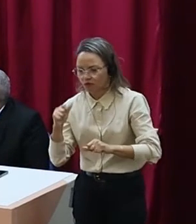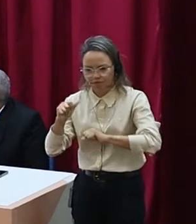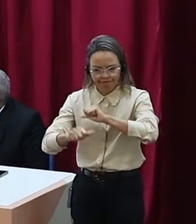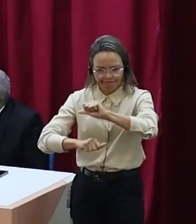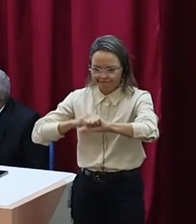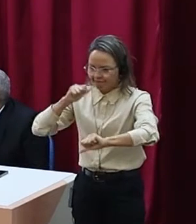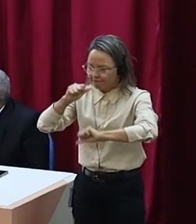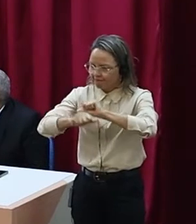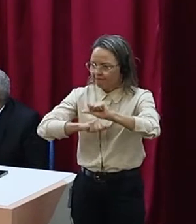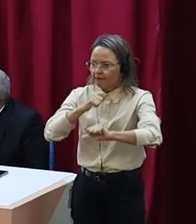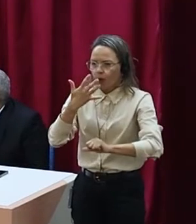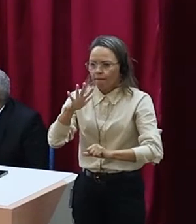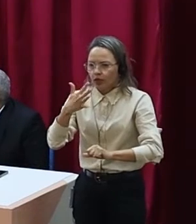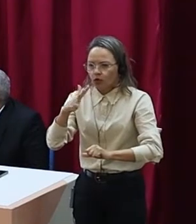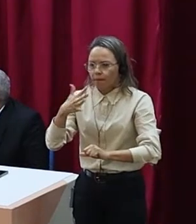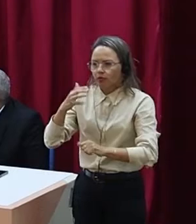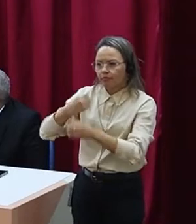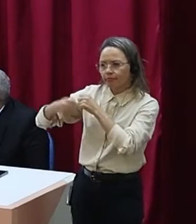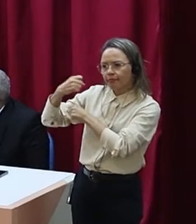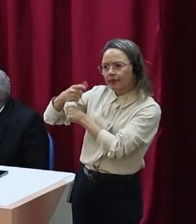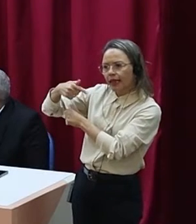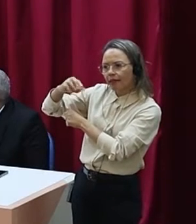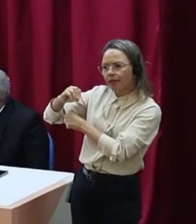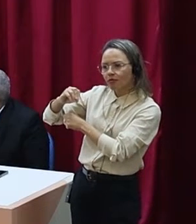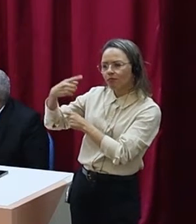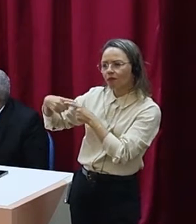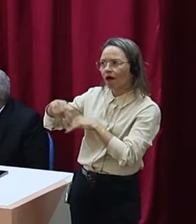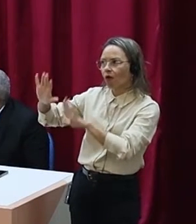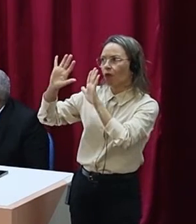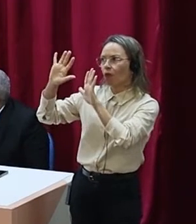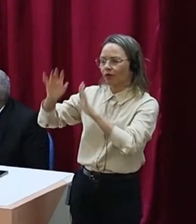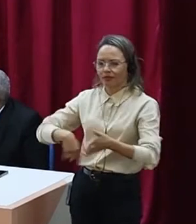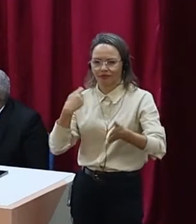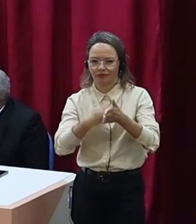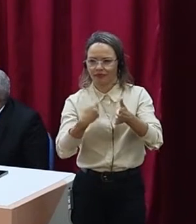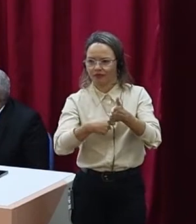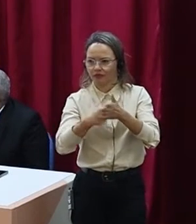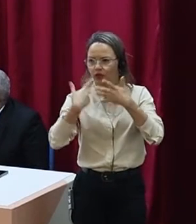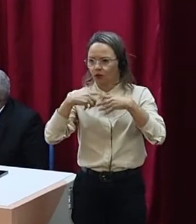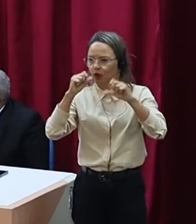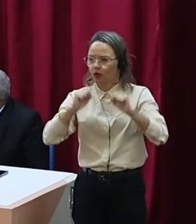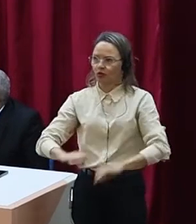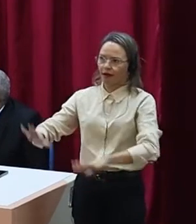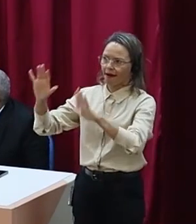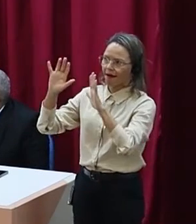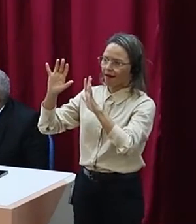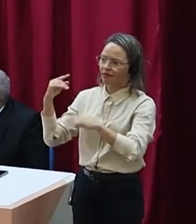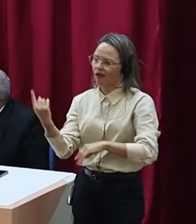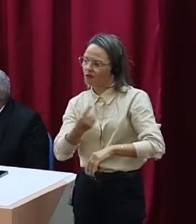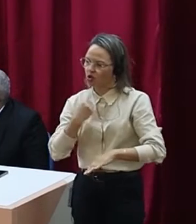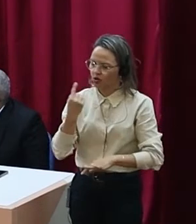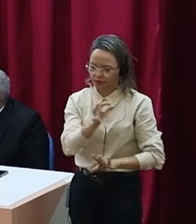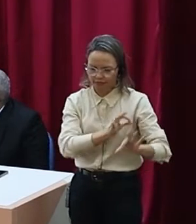como 70 años gracias al activismo lingüístico, gracias a que los falantes nos organizamos, presionamos y